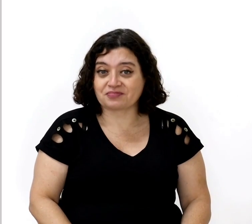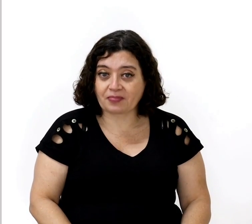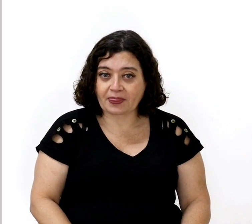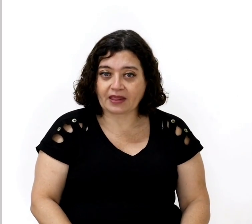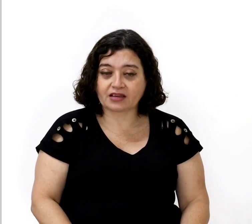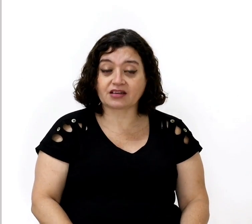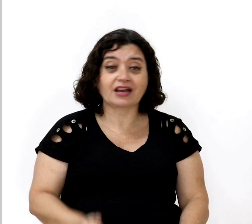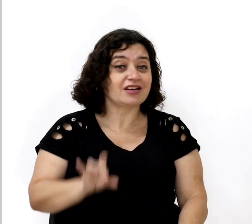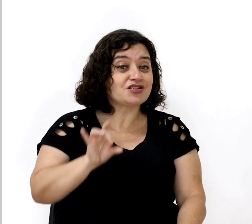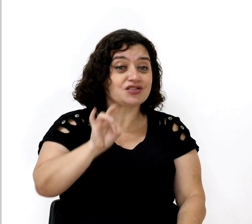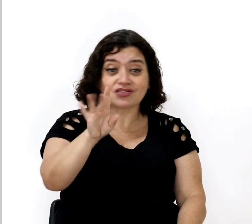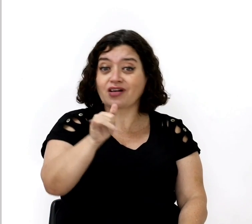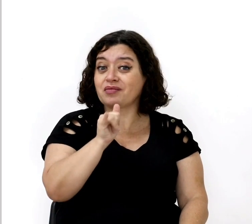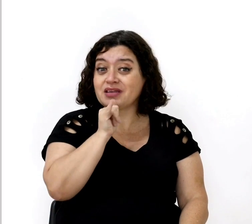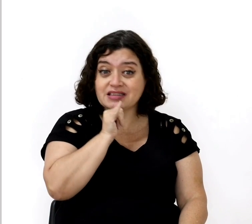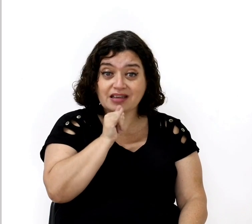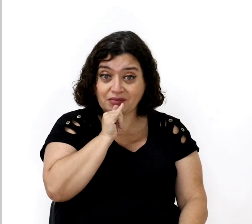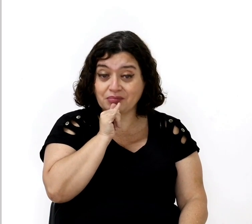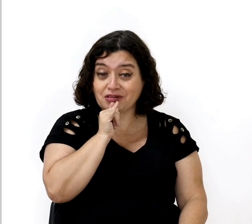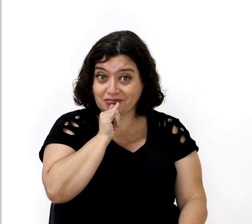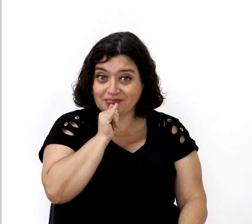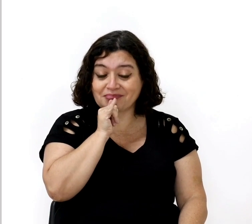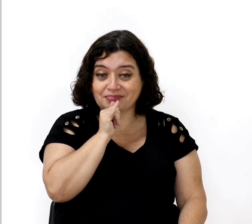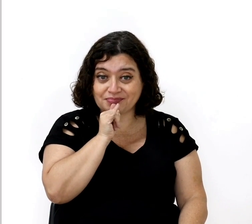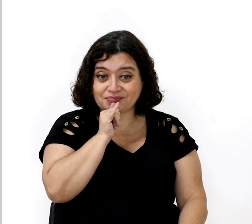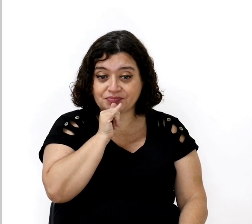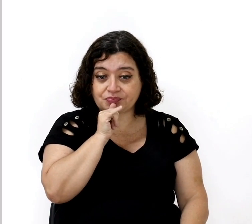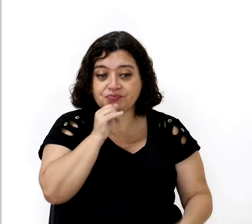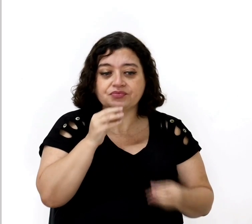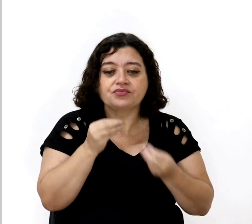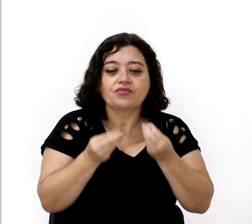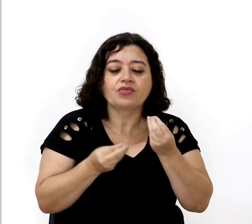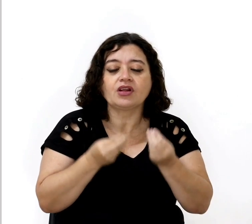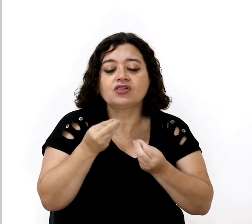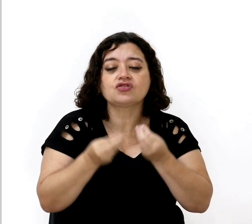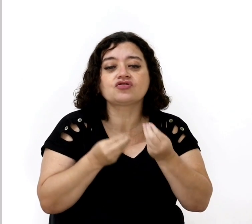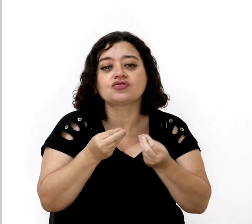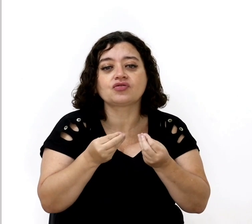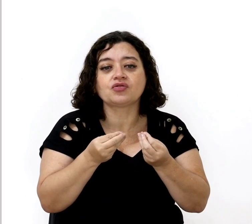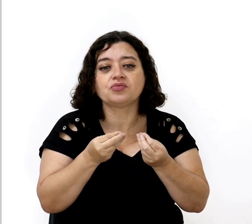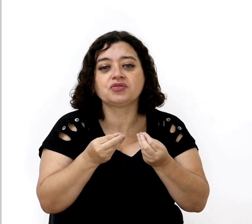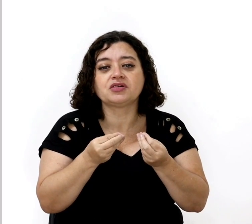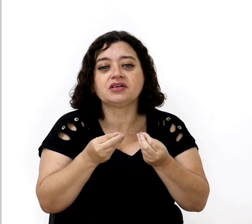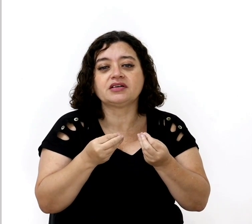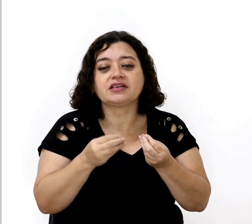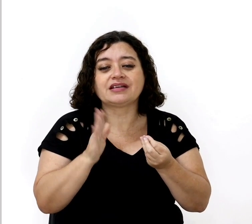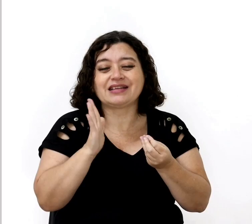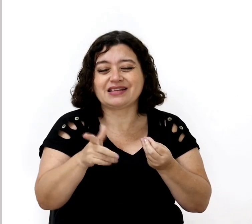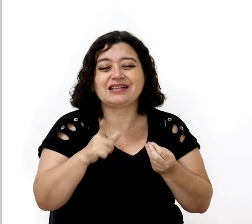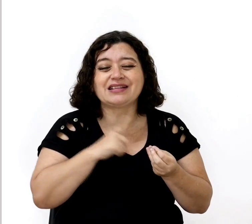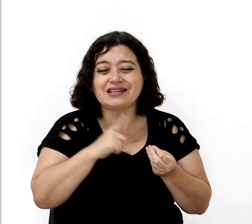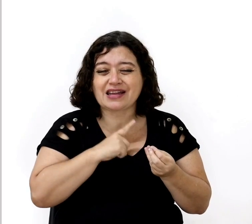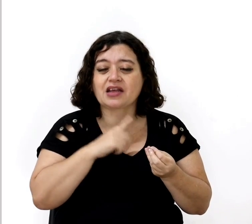Já ouvi isso. Isso é só um exemplo de como que nós